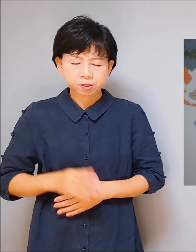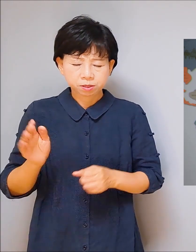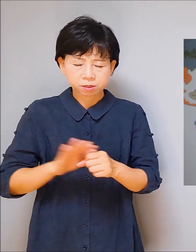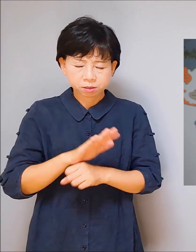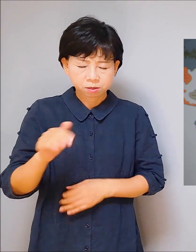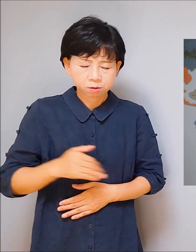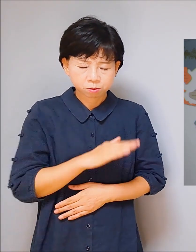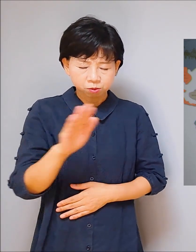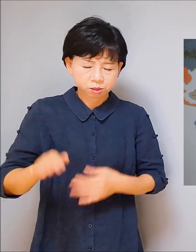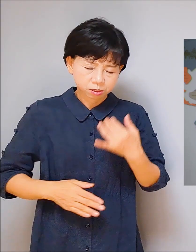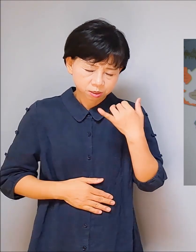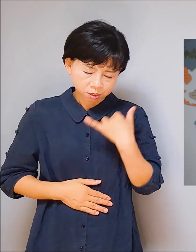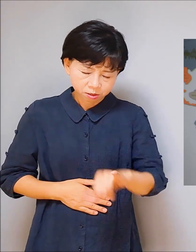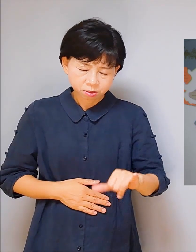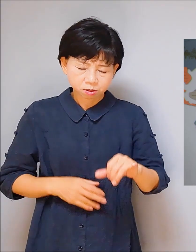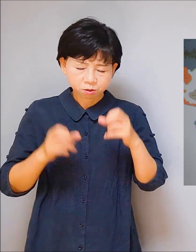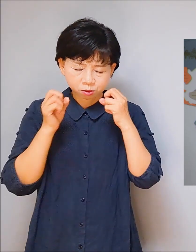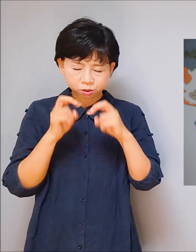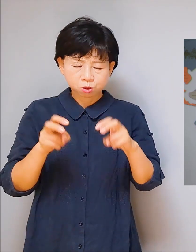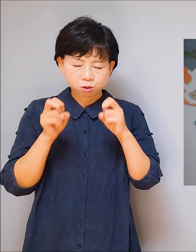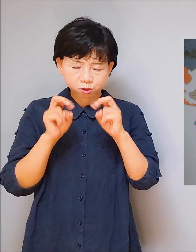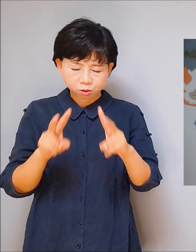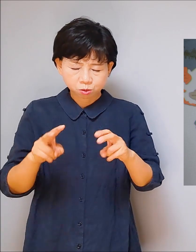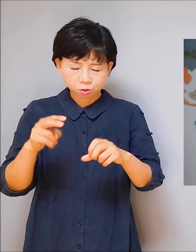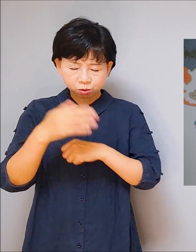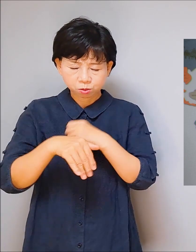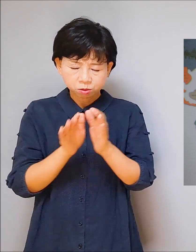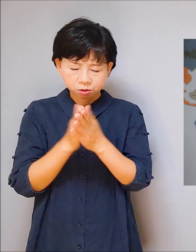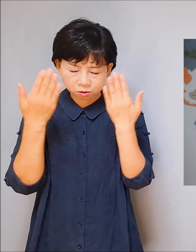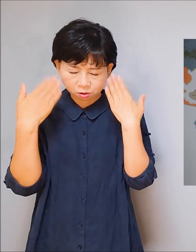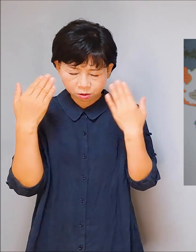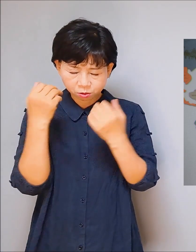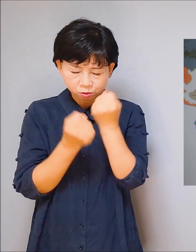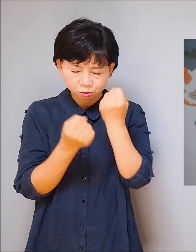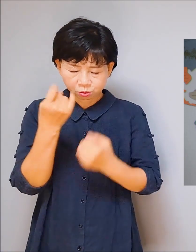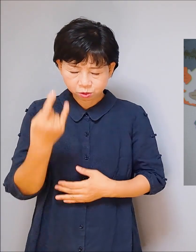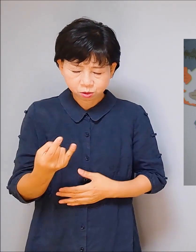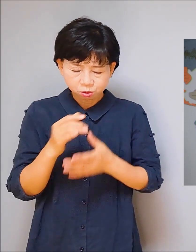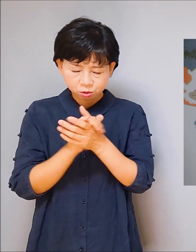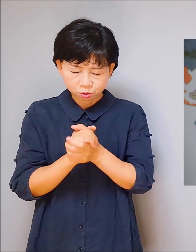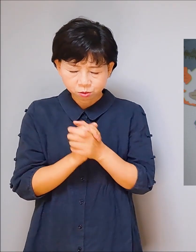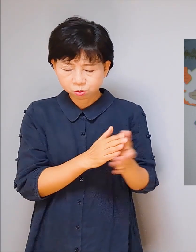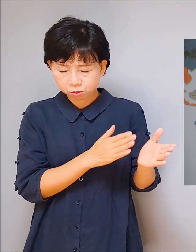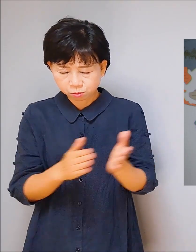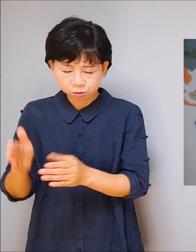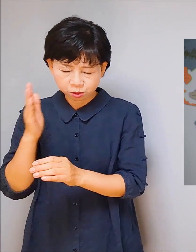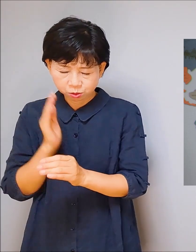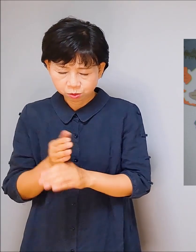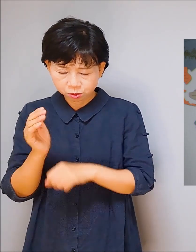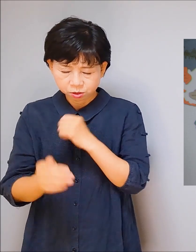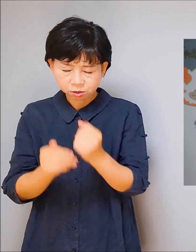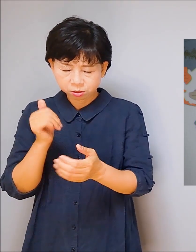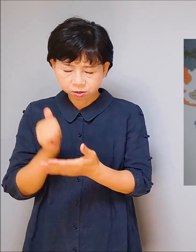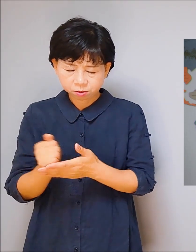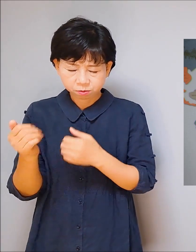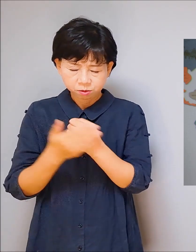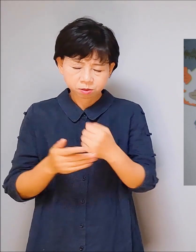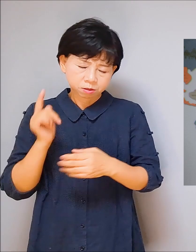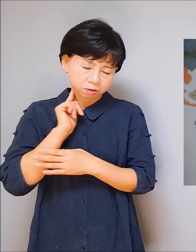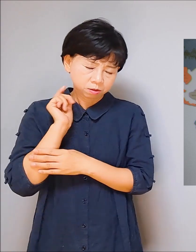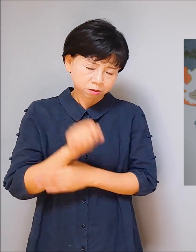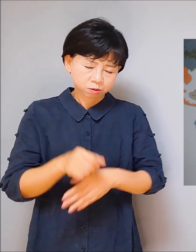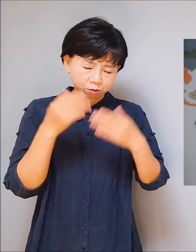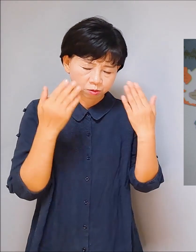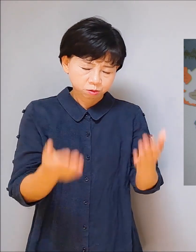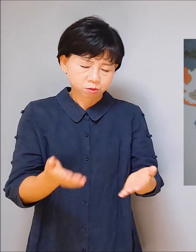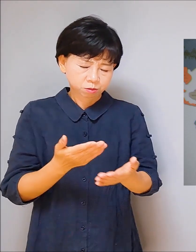사랑하는 우리 다음 세대가 선교로 또 성경학교로 수련회로 기도로 준비하고 있사오니 하나님 은혜를